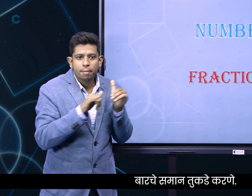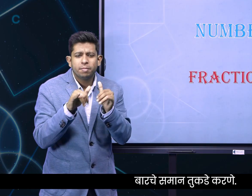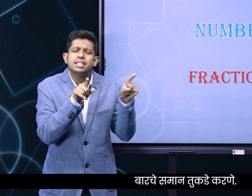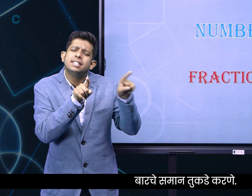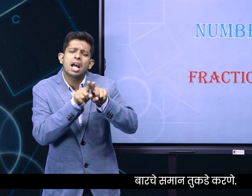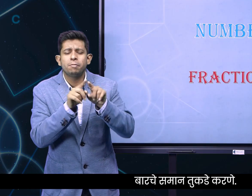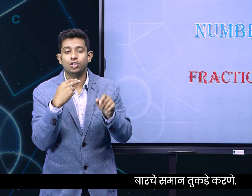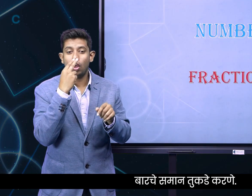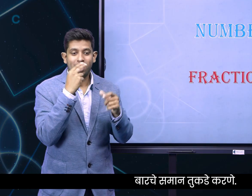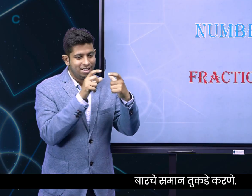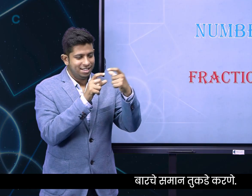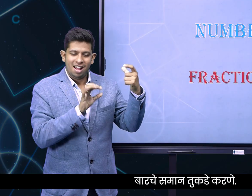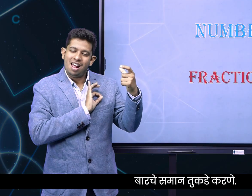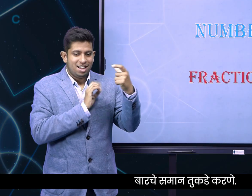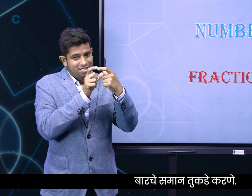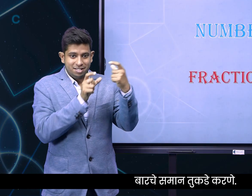बारचे समान तुकडे करणे.